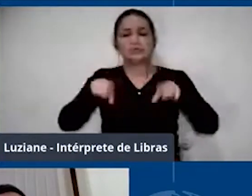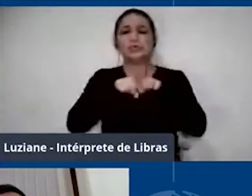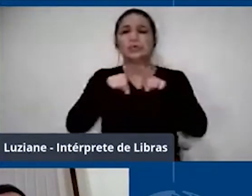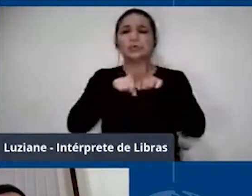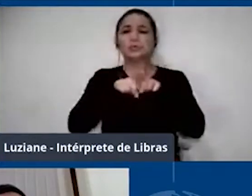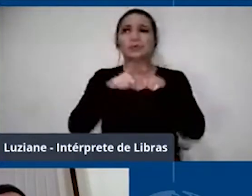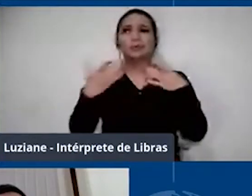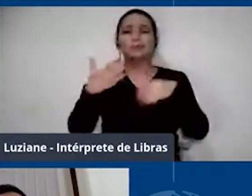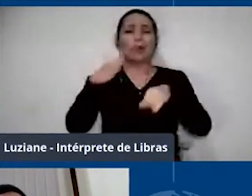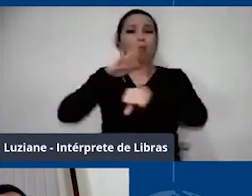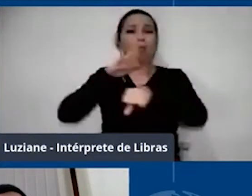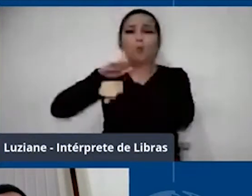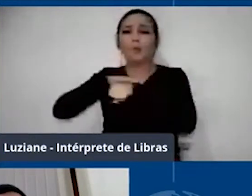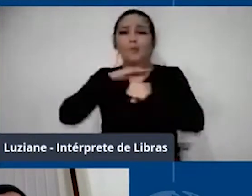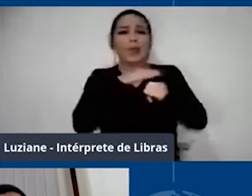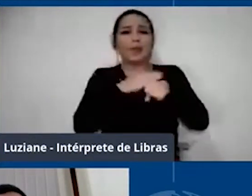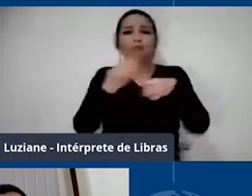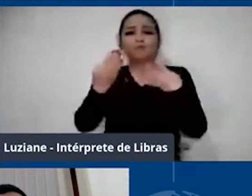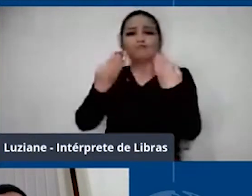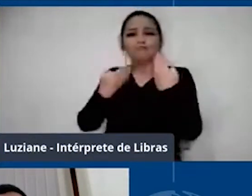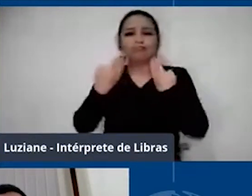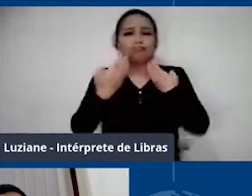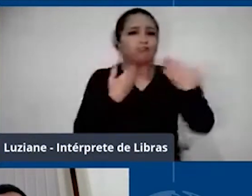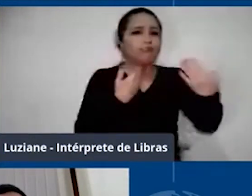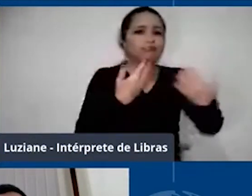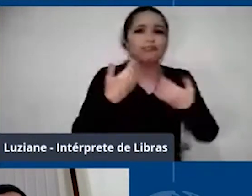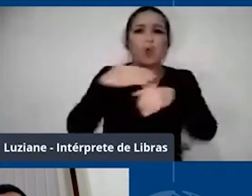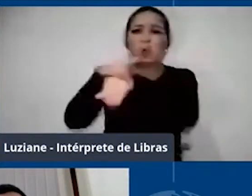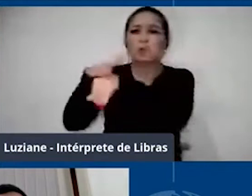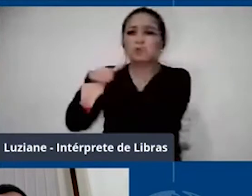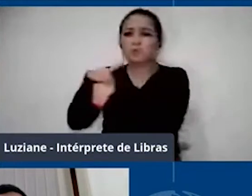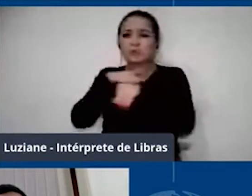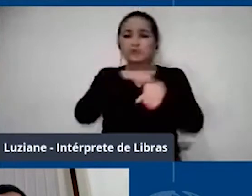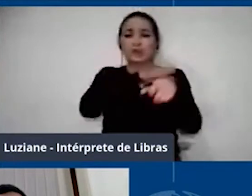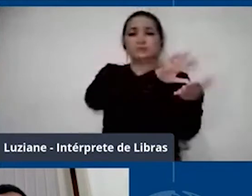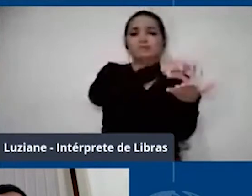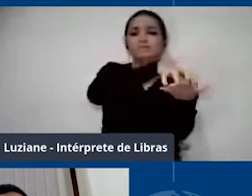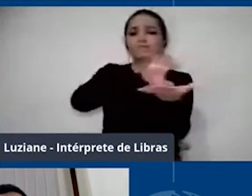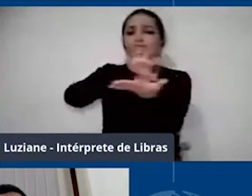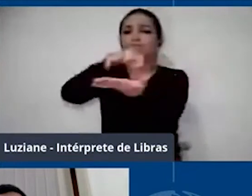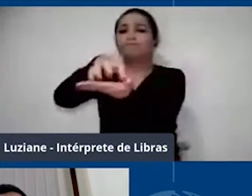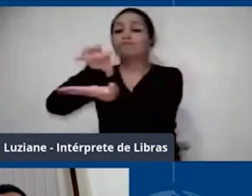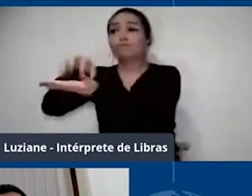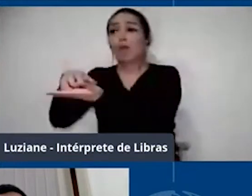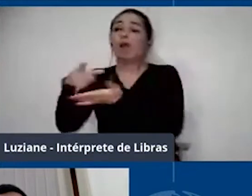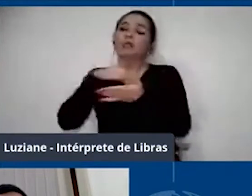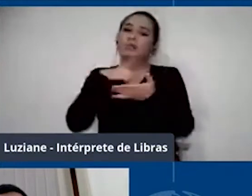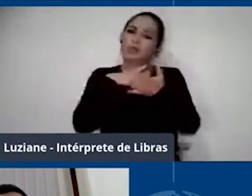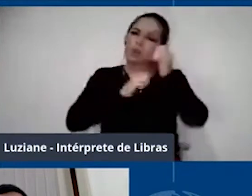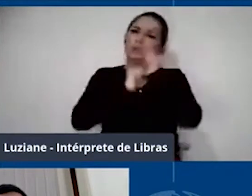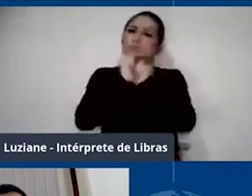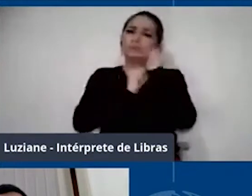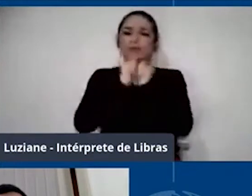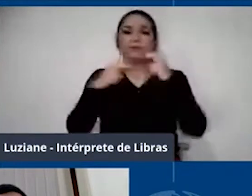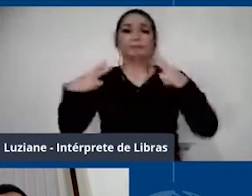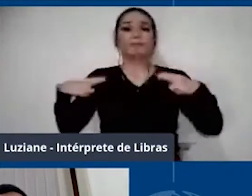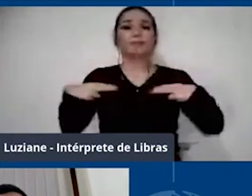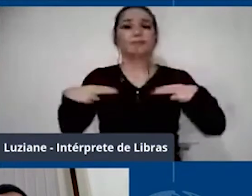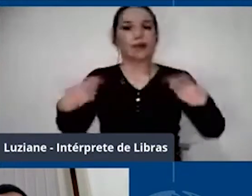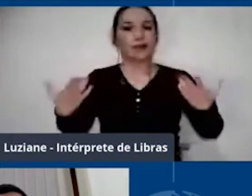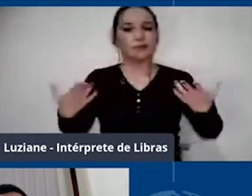espaço para conversar em setores a setores, porque, às vezes, entre o setor privado, existem divergências, por exemplo, em